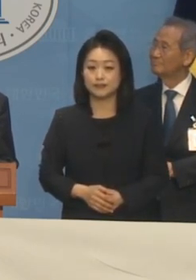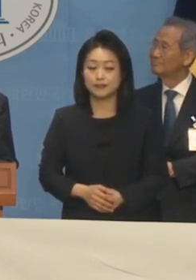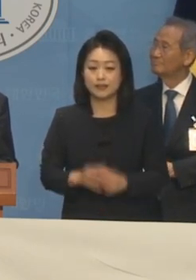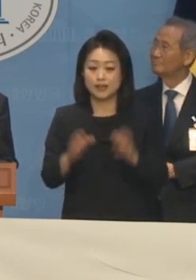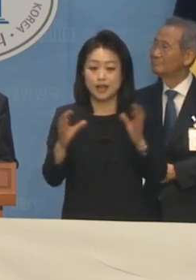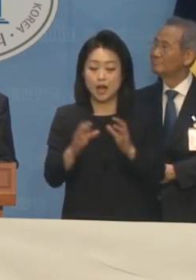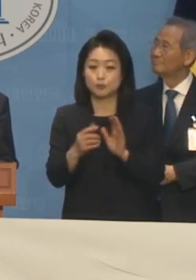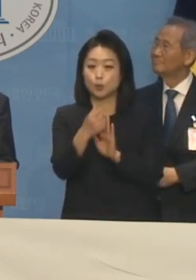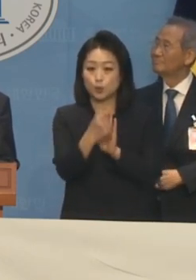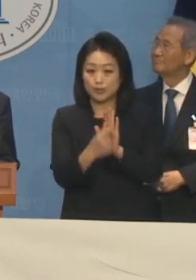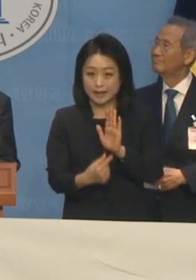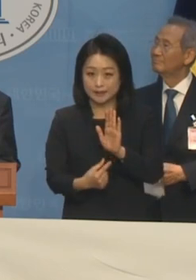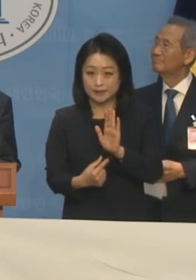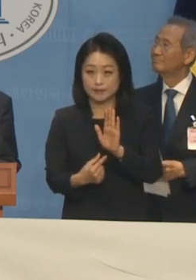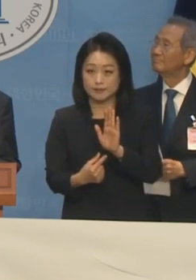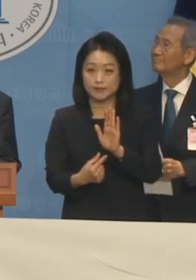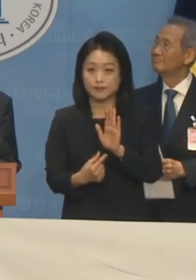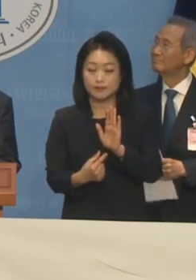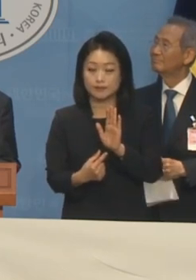합동교단